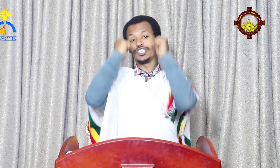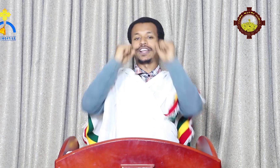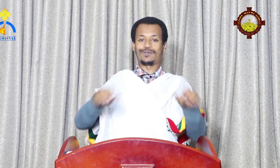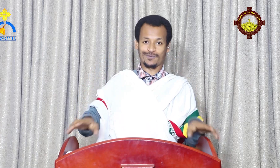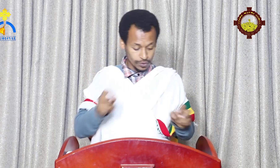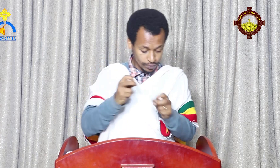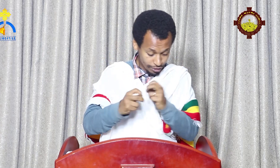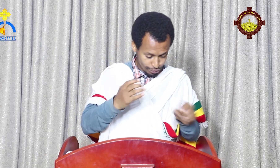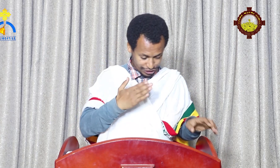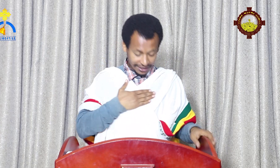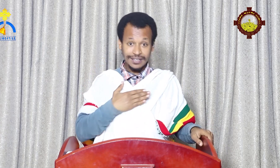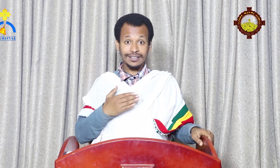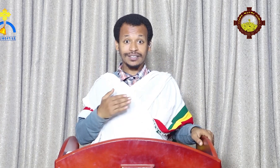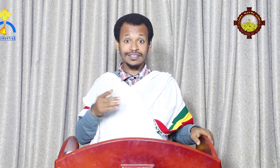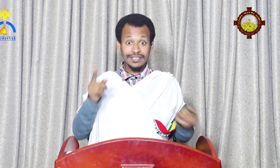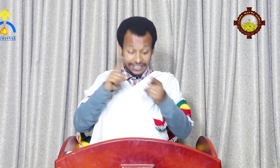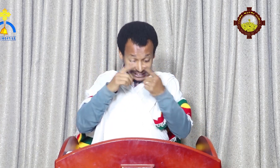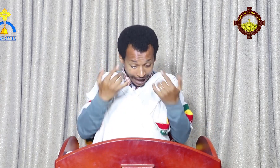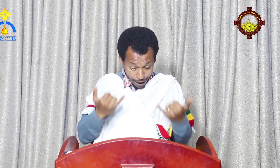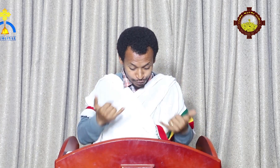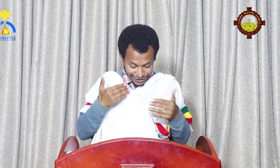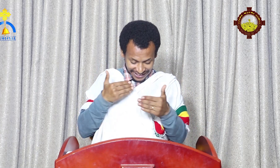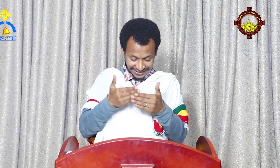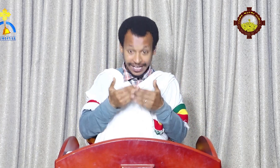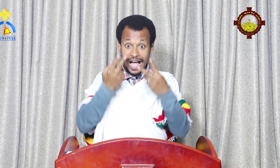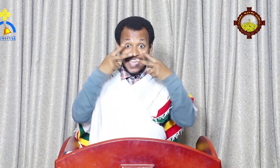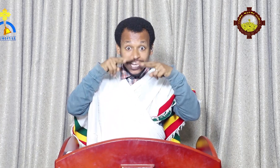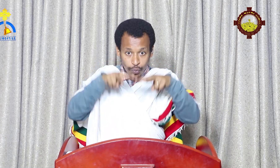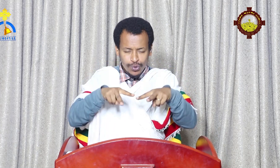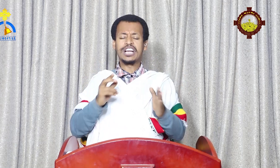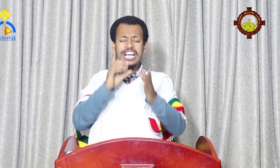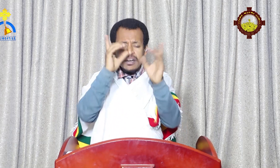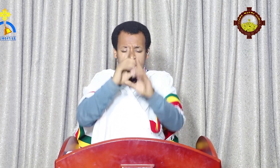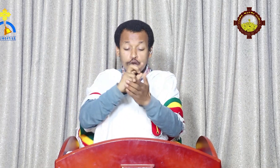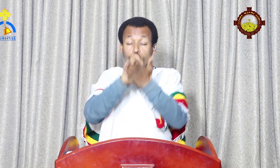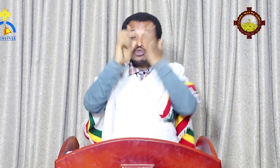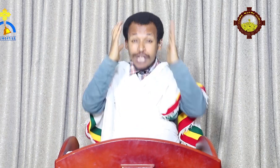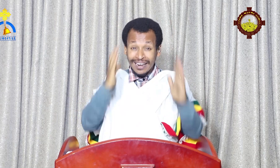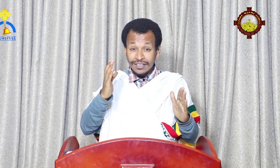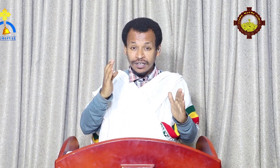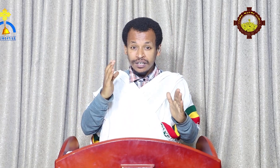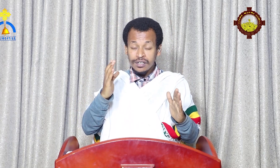ይችላል። ወገኖቼ እስካሁን ድረስ ካየነው ክብረ ቅዱሳን